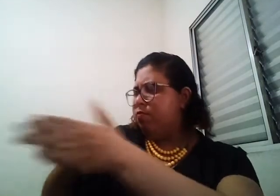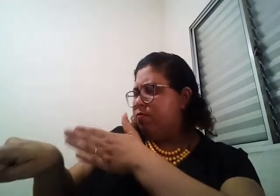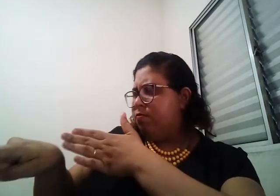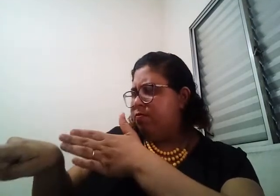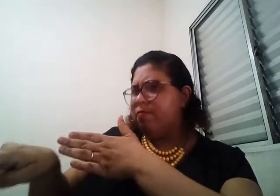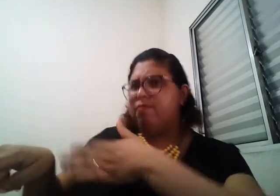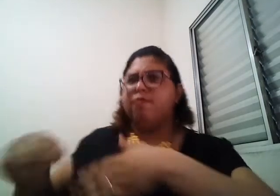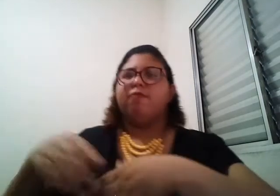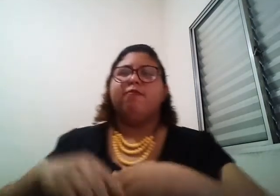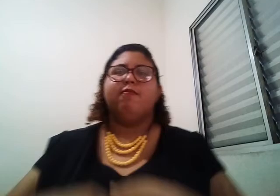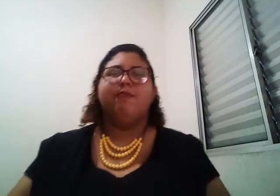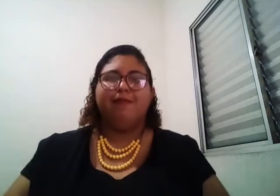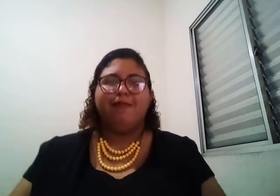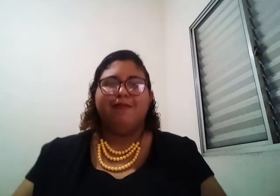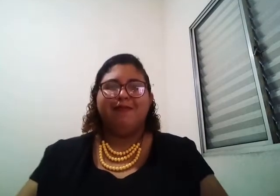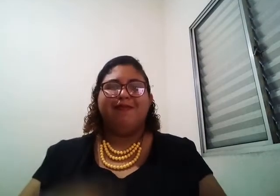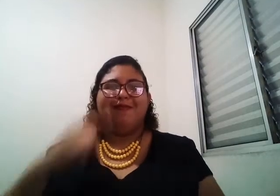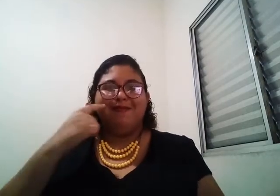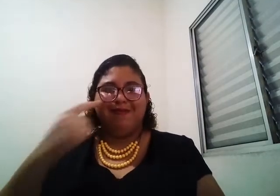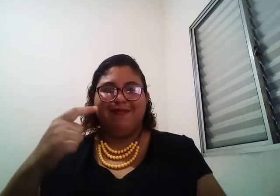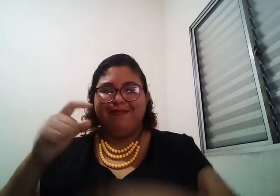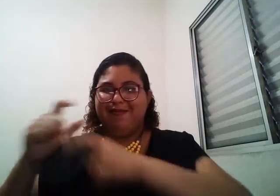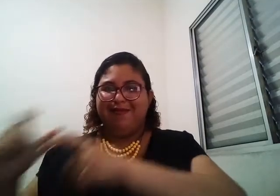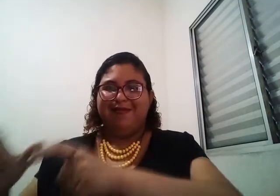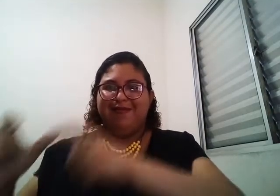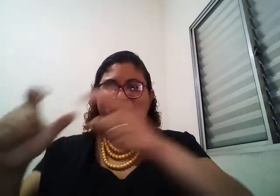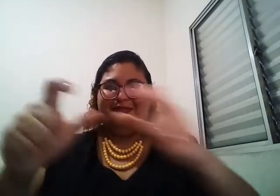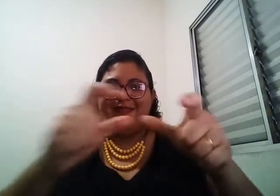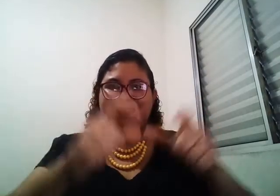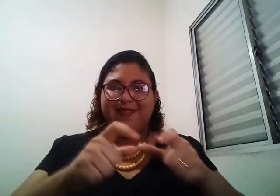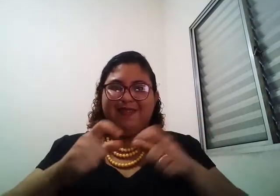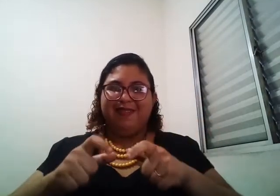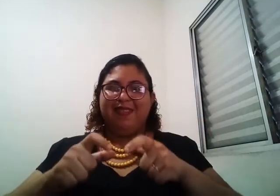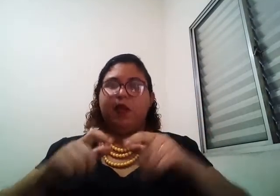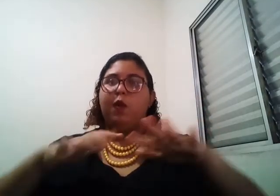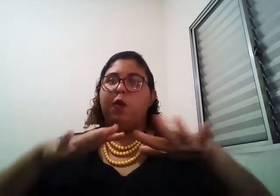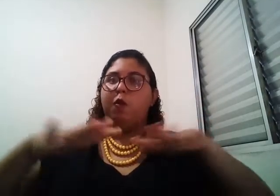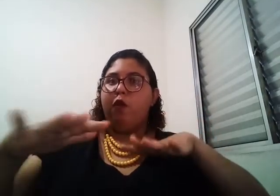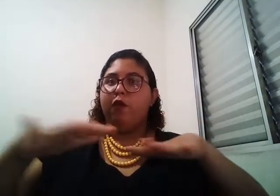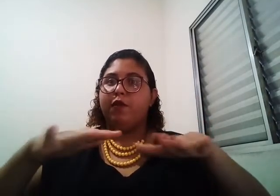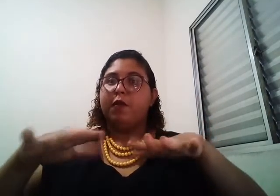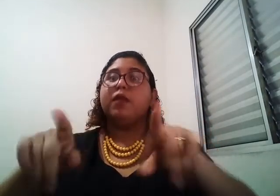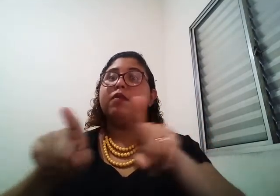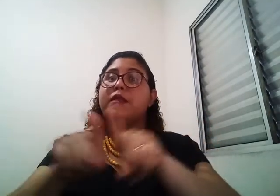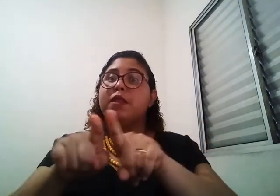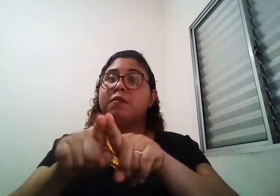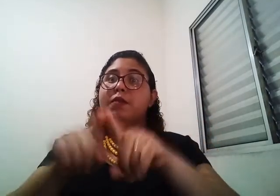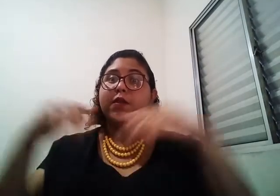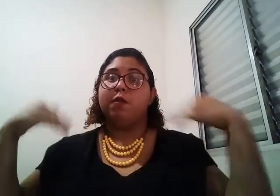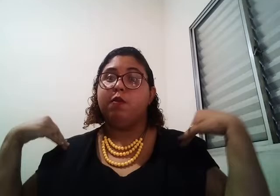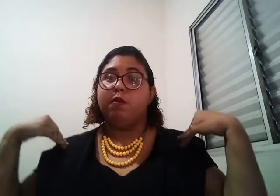do sinal e também o movimento do corpo. É uma característica dos verbos com